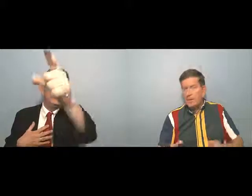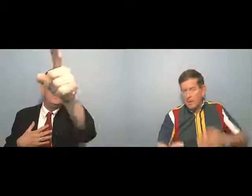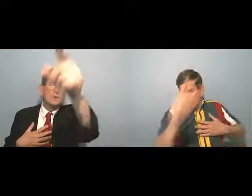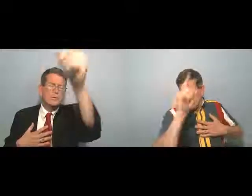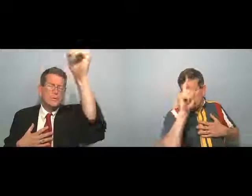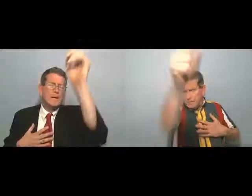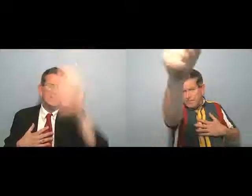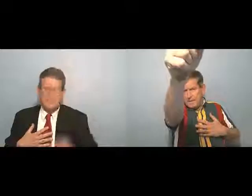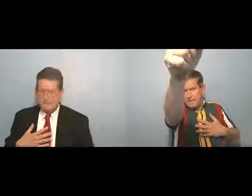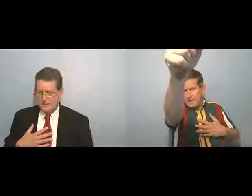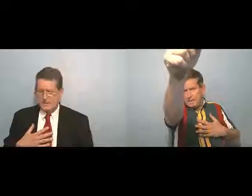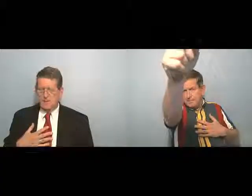le journal. Je vais